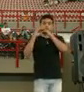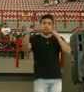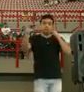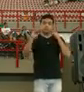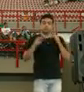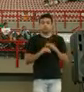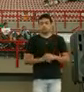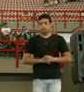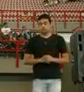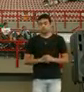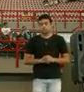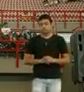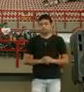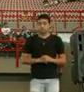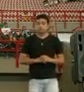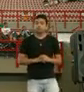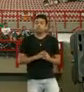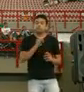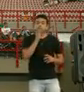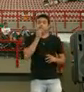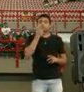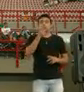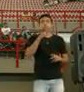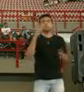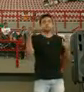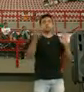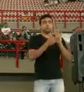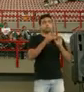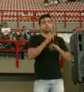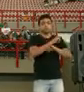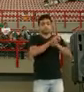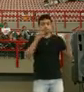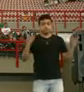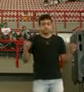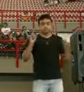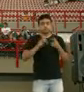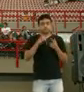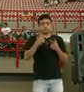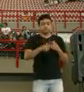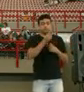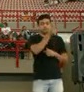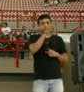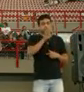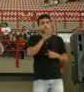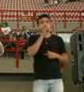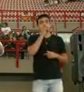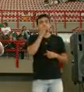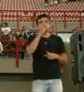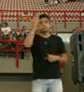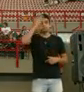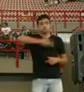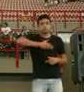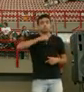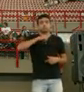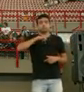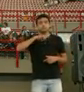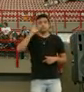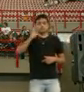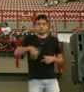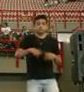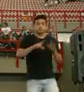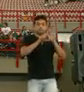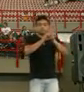fique constante. Pessoal, eu quero dizer uma coisa para todos vocês aqui do Academia Enem. Eu vou lhe provar que com a lei